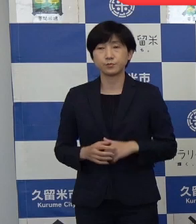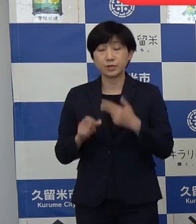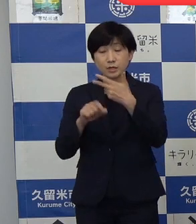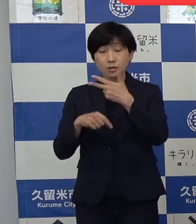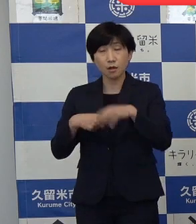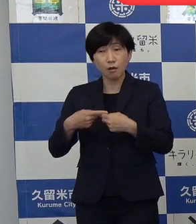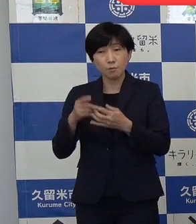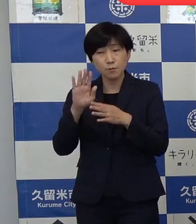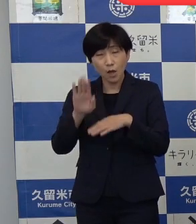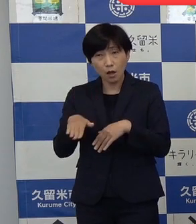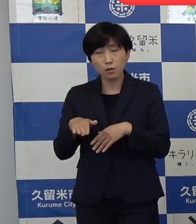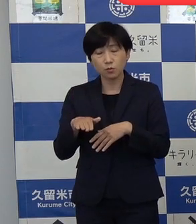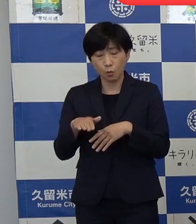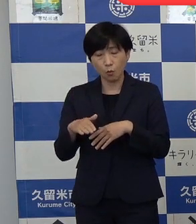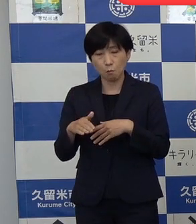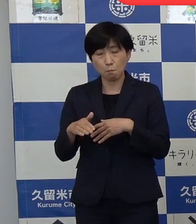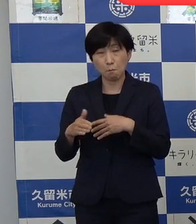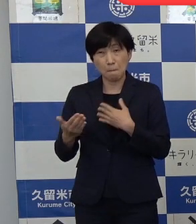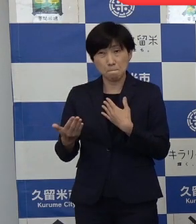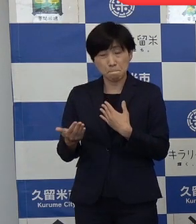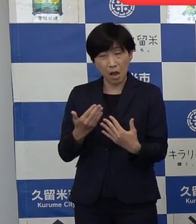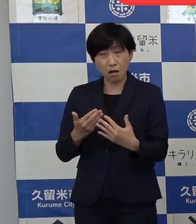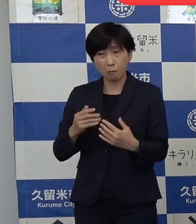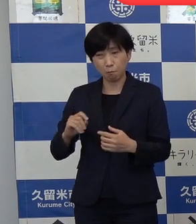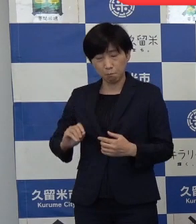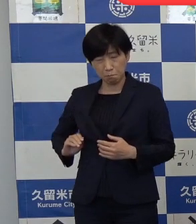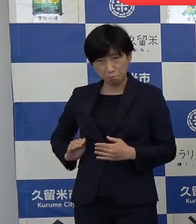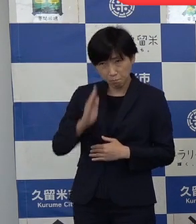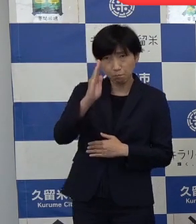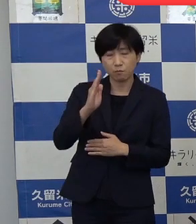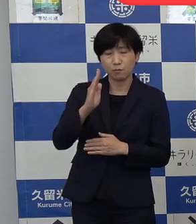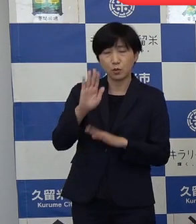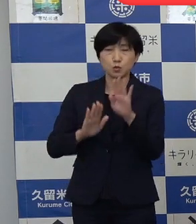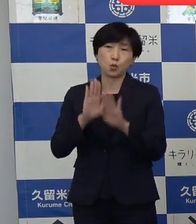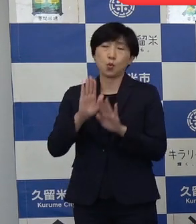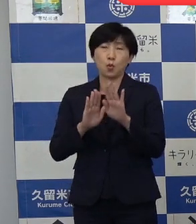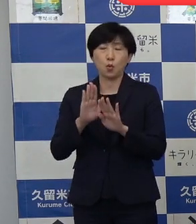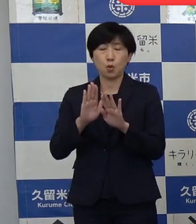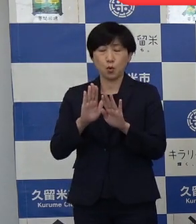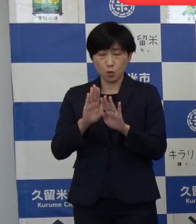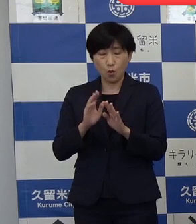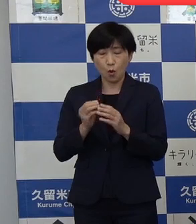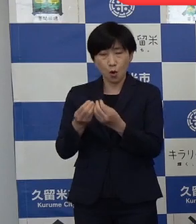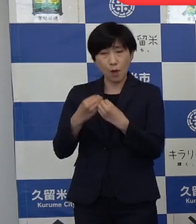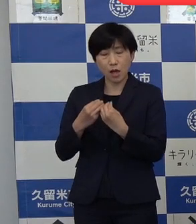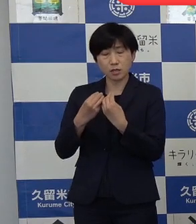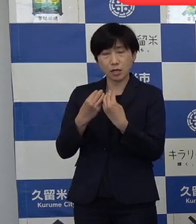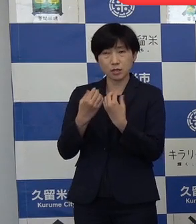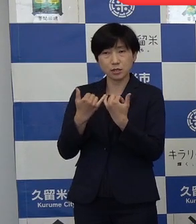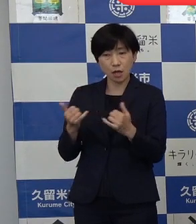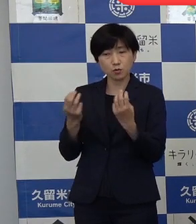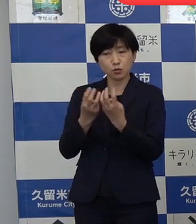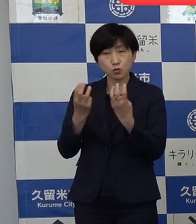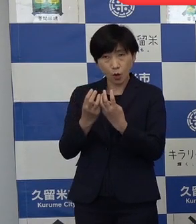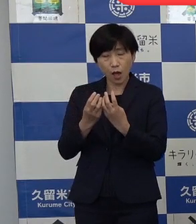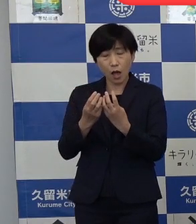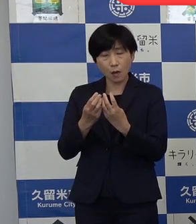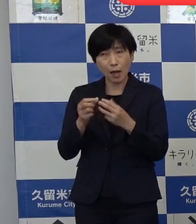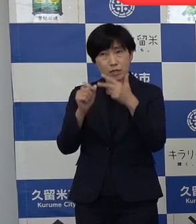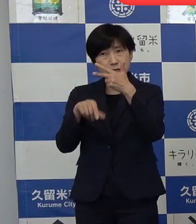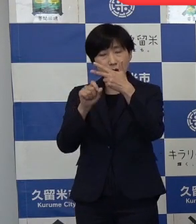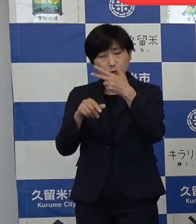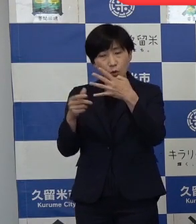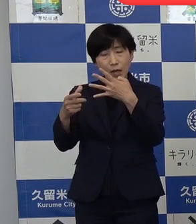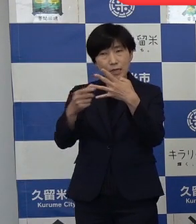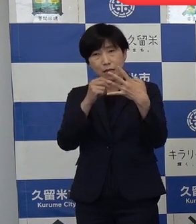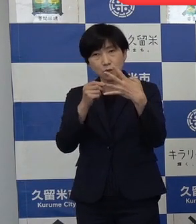に入ってから明らかな増加傾向になった感染者数は7月の第3週